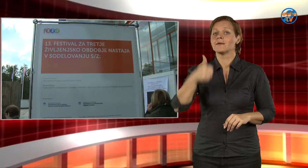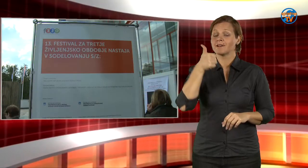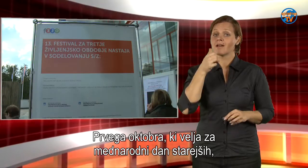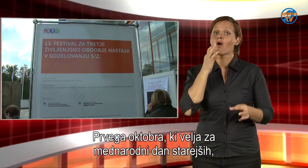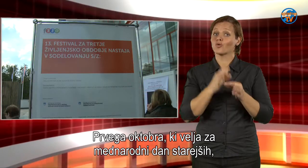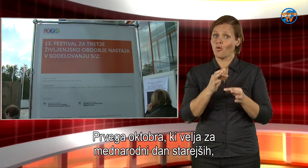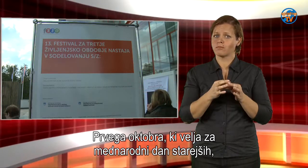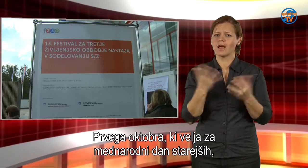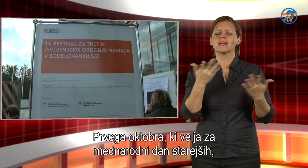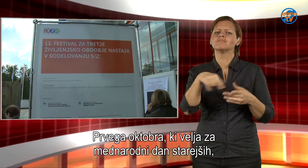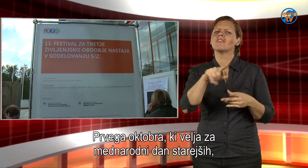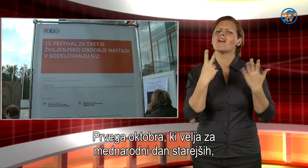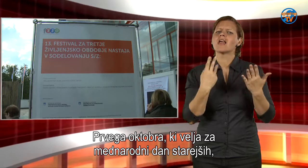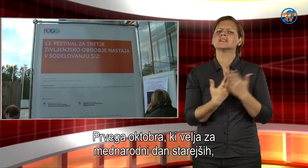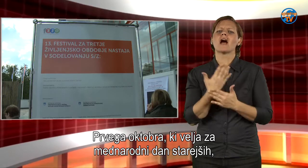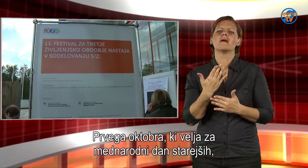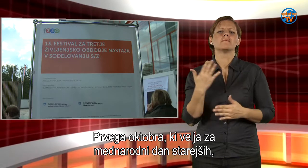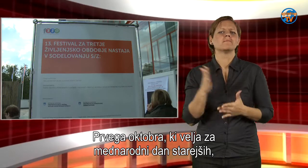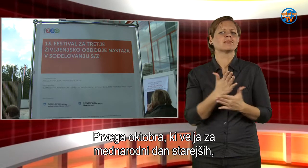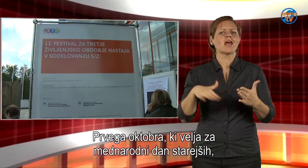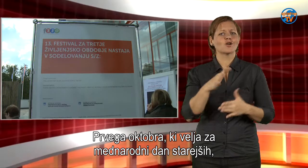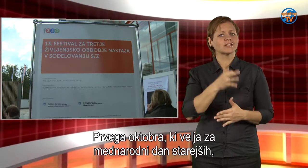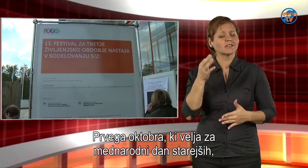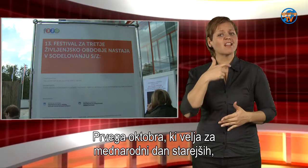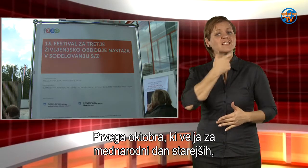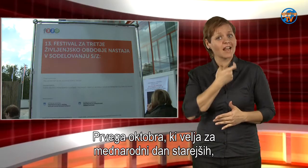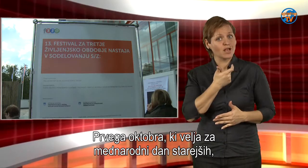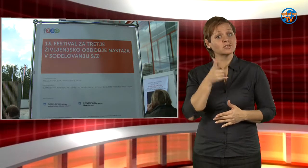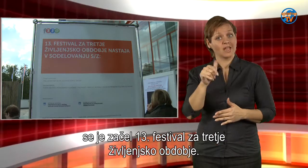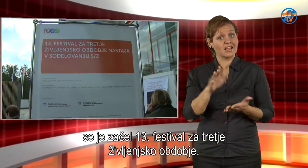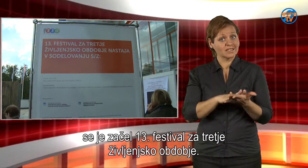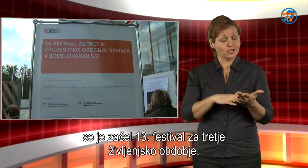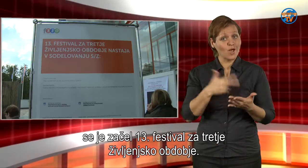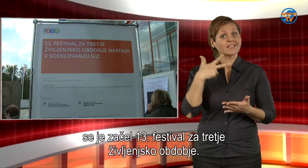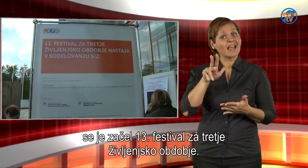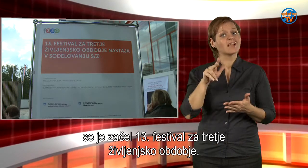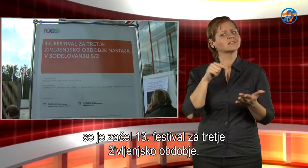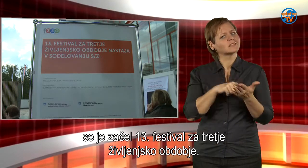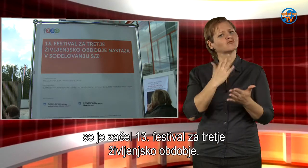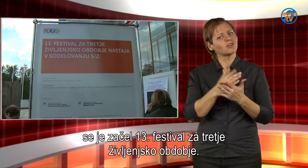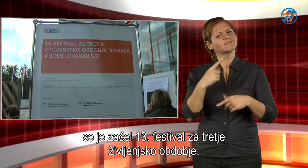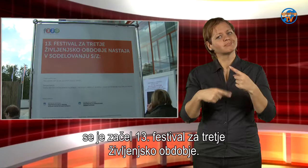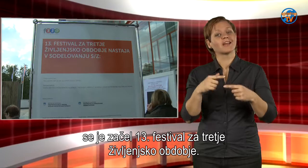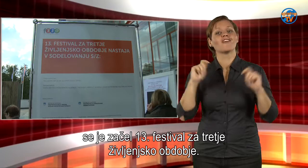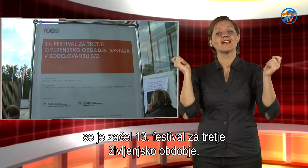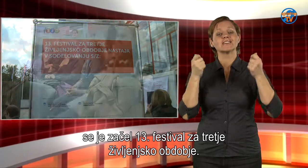1. oktobra, ki velja za Mednarodni dan starejših, se je začel 13. festival za tretje življenjsko